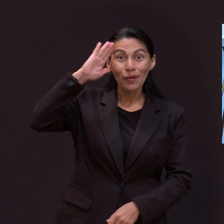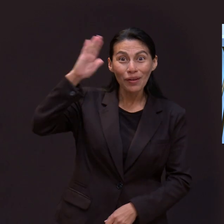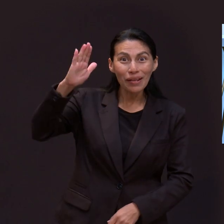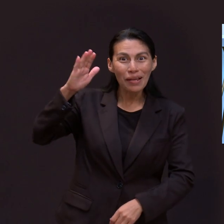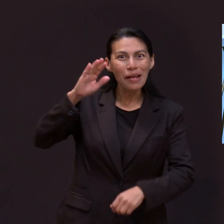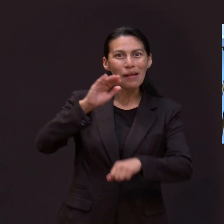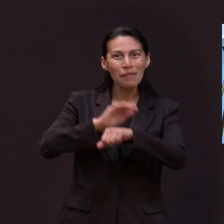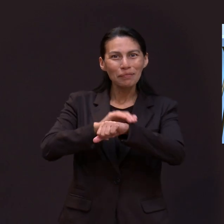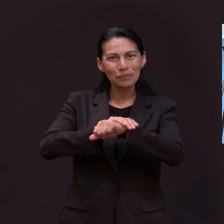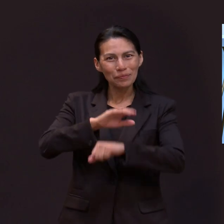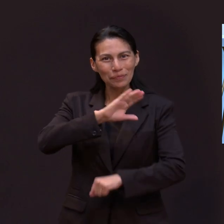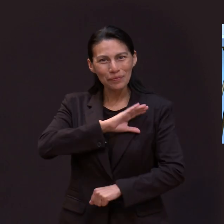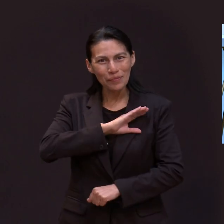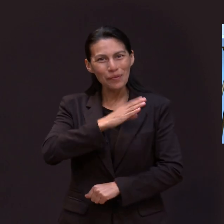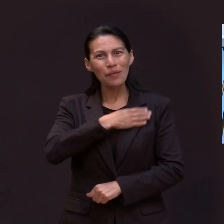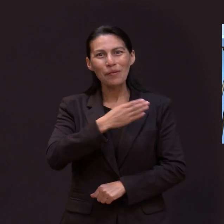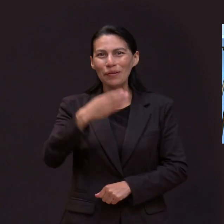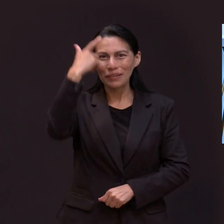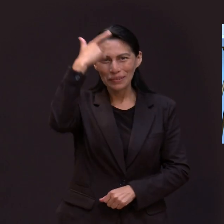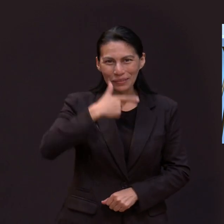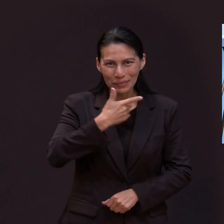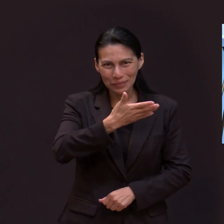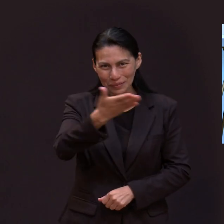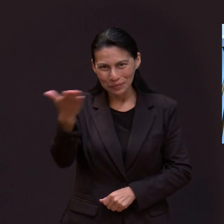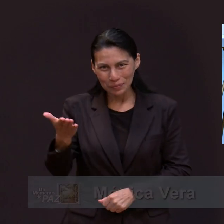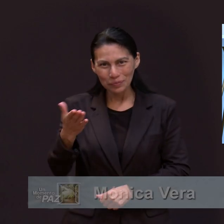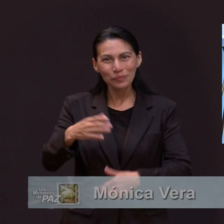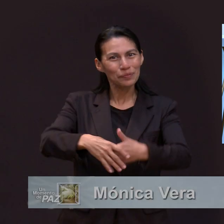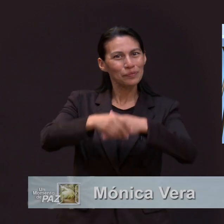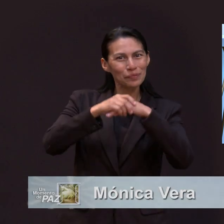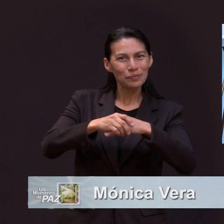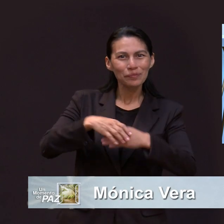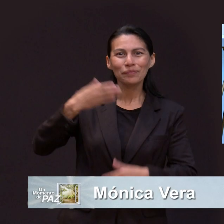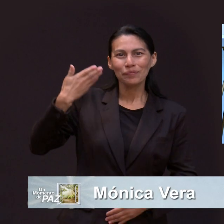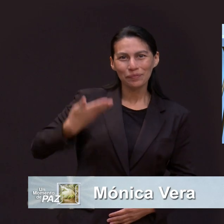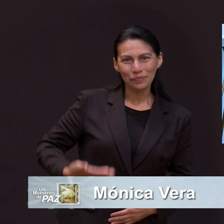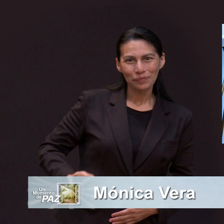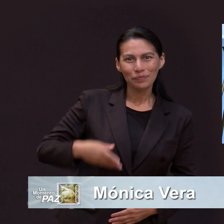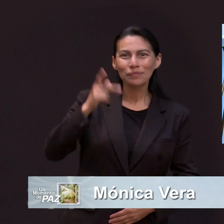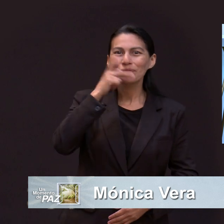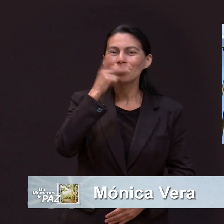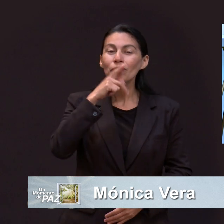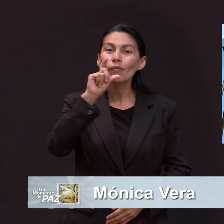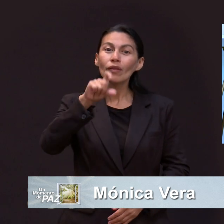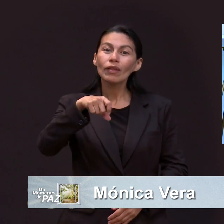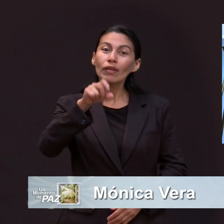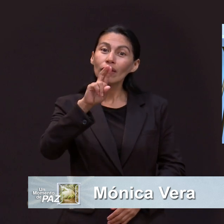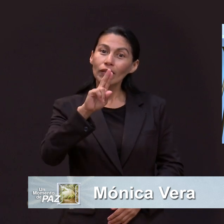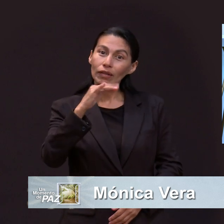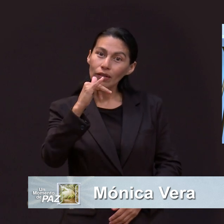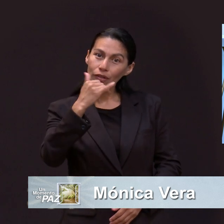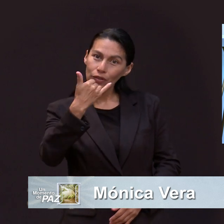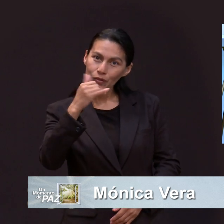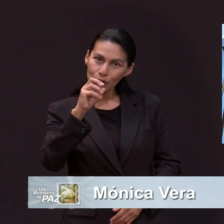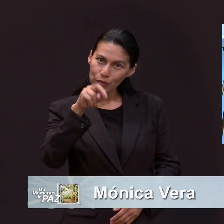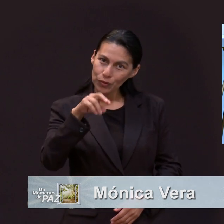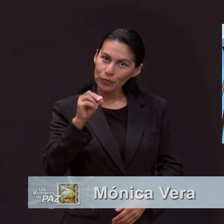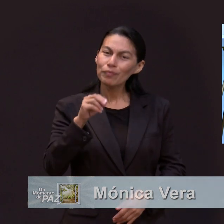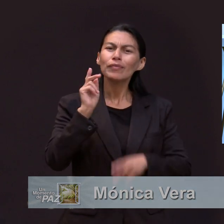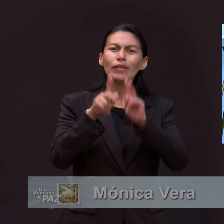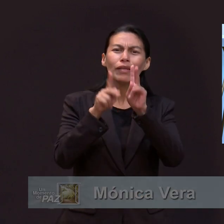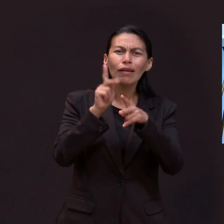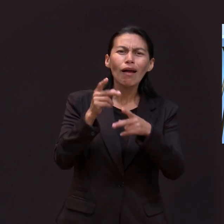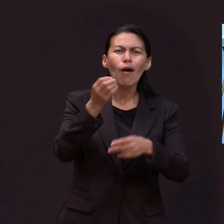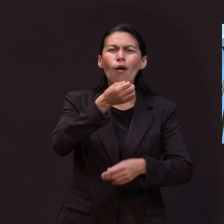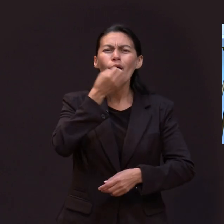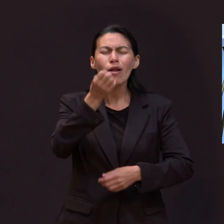qué tal queridos amigos buenas noches a todos un saludo cordial del pastor que yo no para platicar sobre el poder de la oración